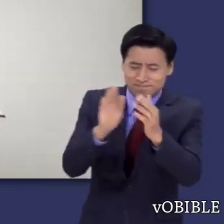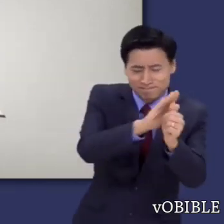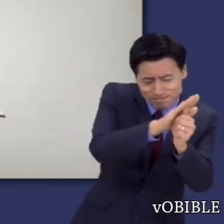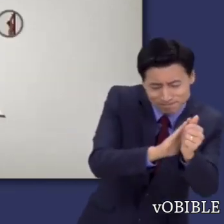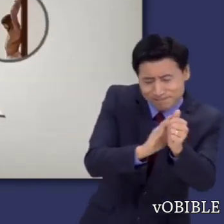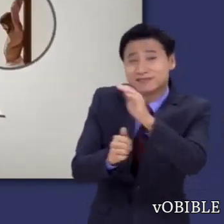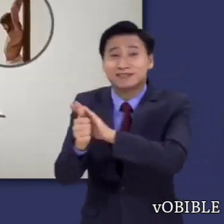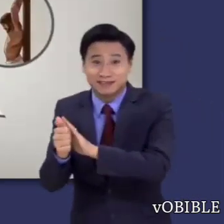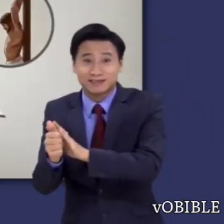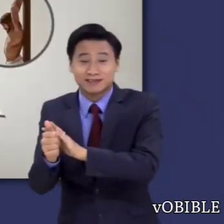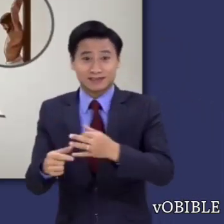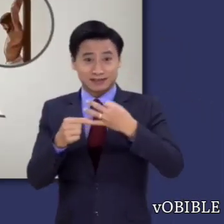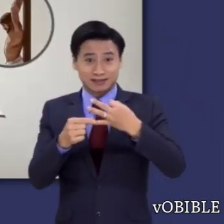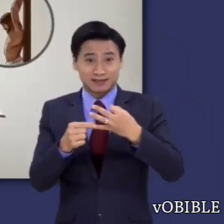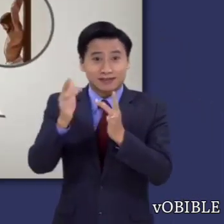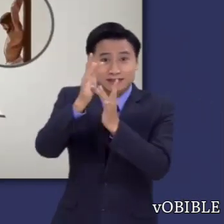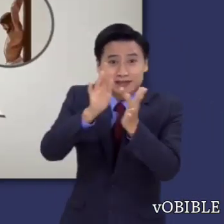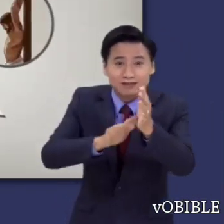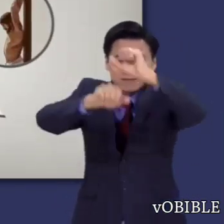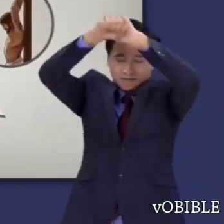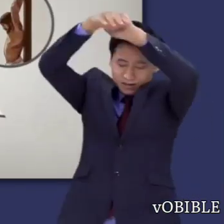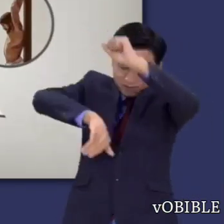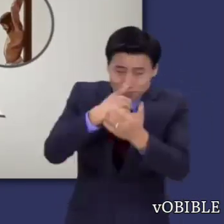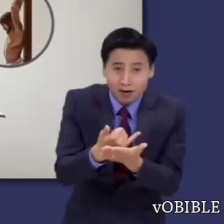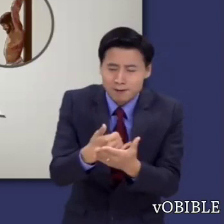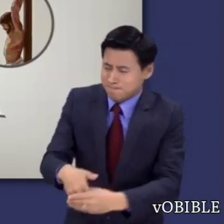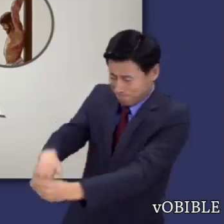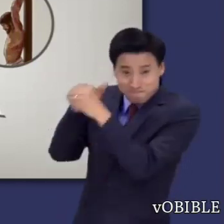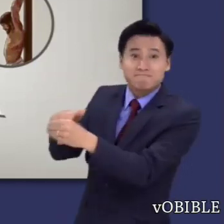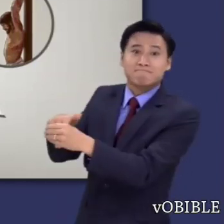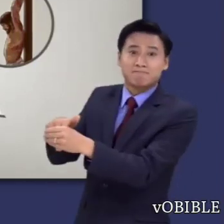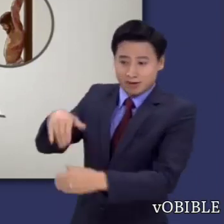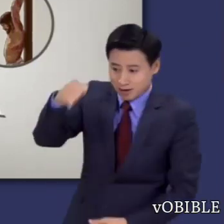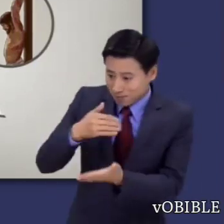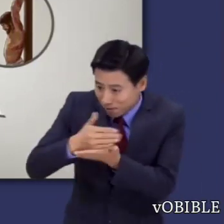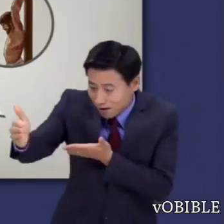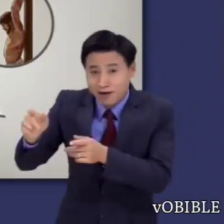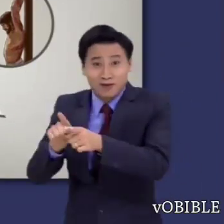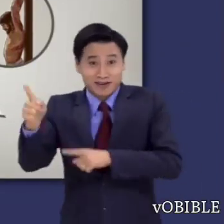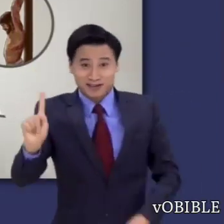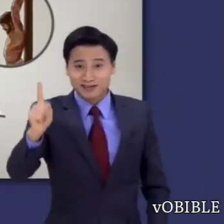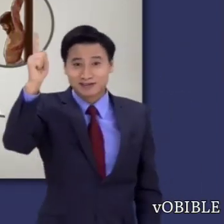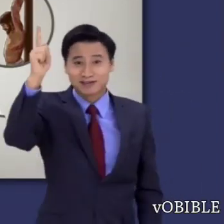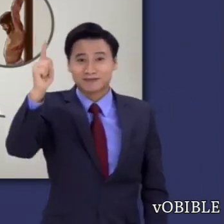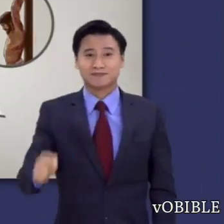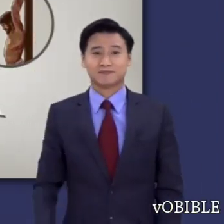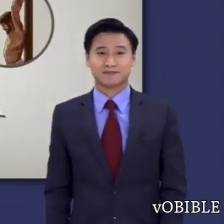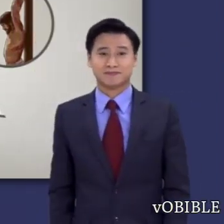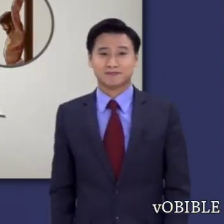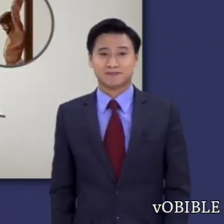睦相处，以及人要信从上帝王国的君王耶稣，才能摆脱罪和死